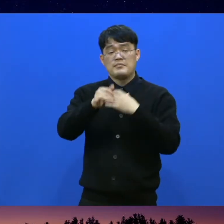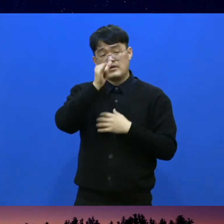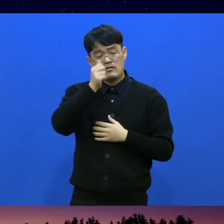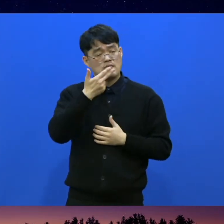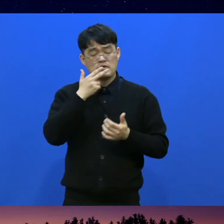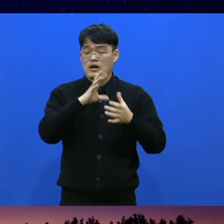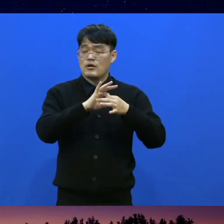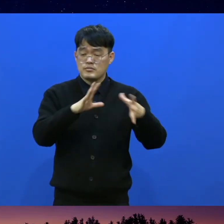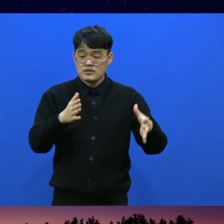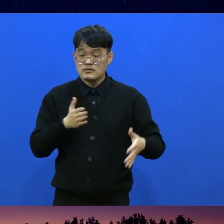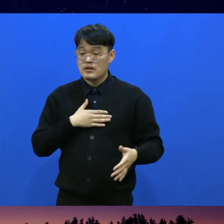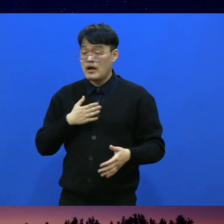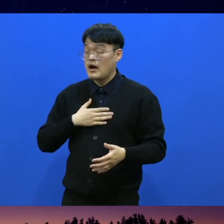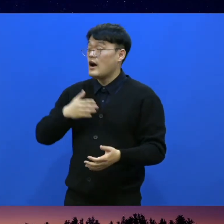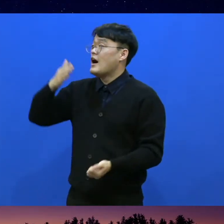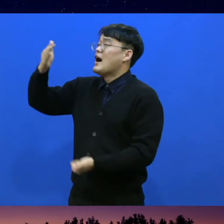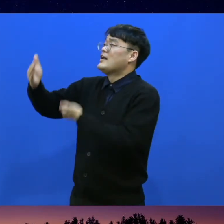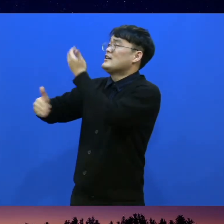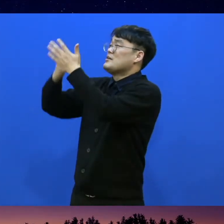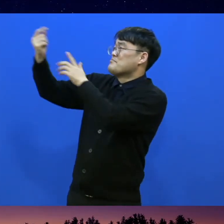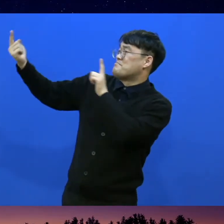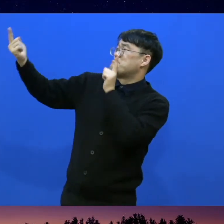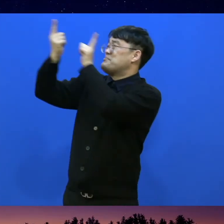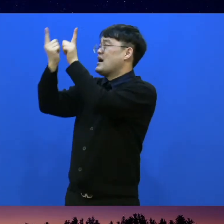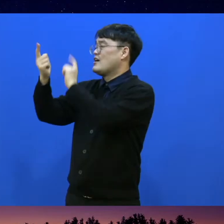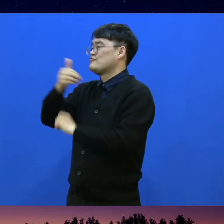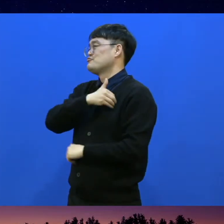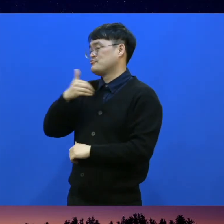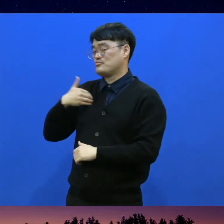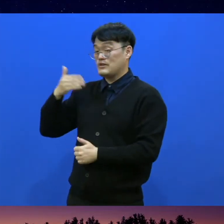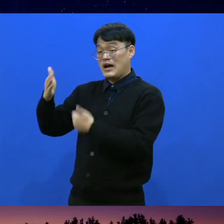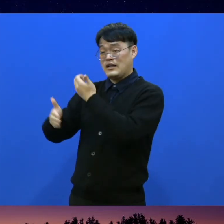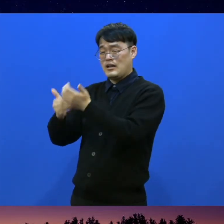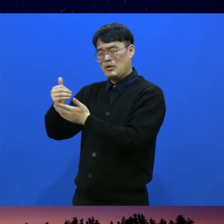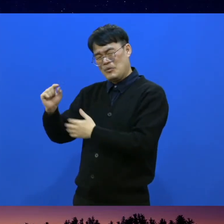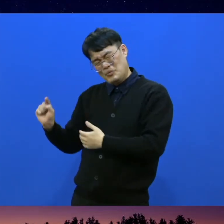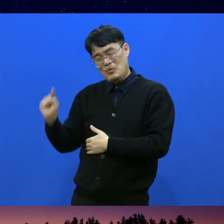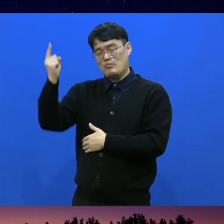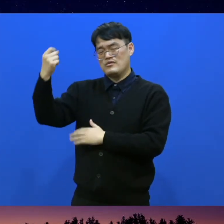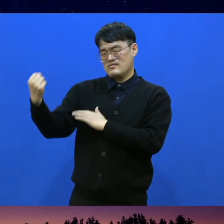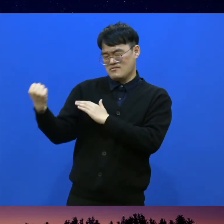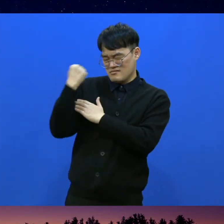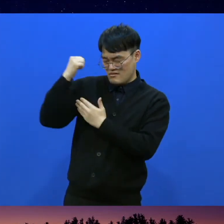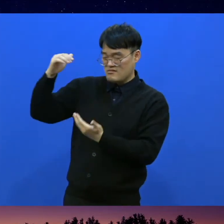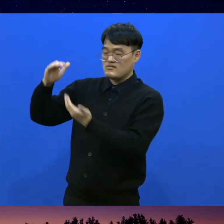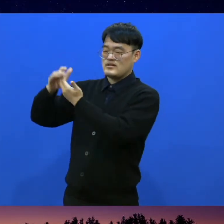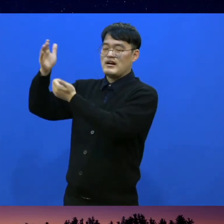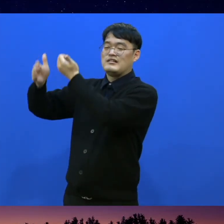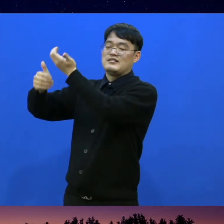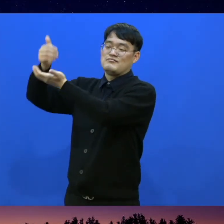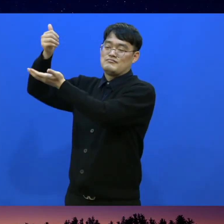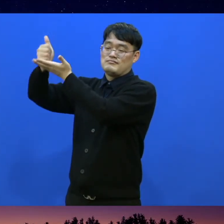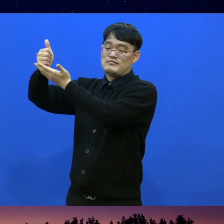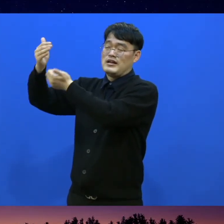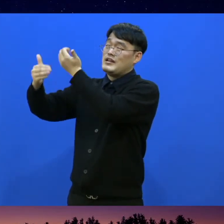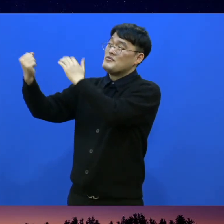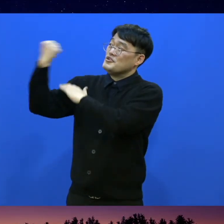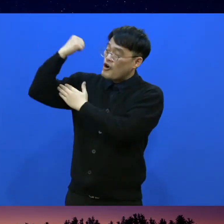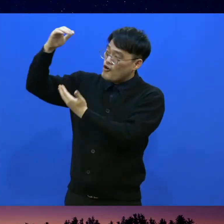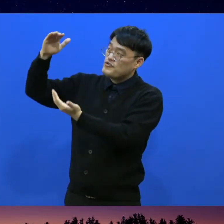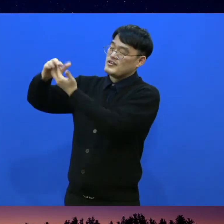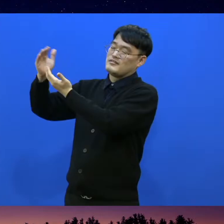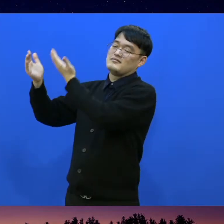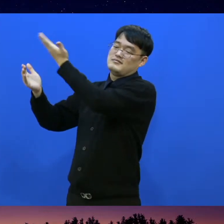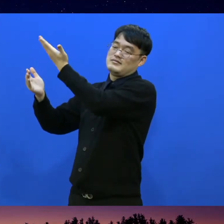상관없어요. 하나님은 하나님이십니다. 하나님은 높으신 분이십니다. 하나님은 전능하신 분이십니다. 하나님은 올마이티